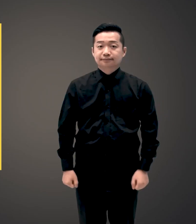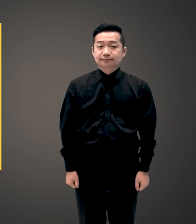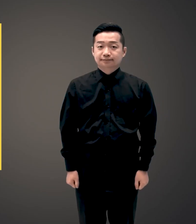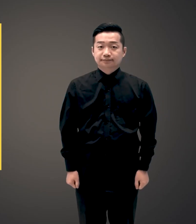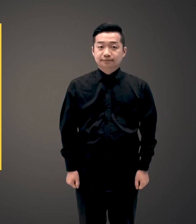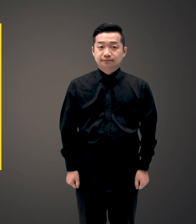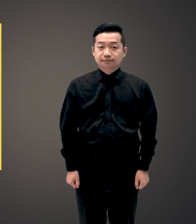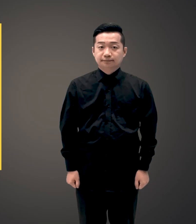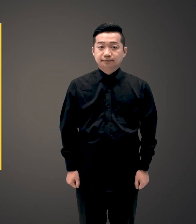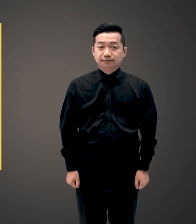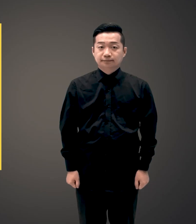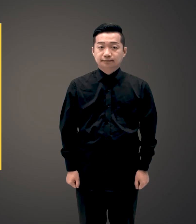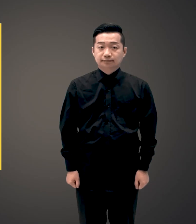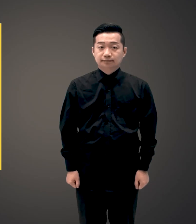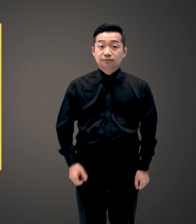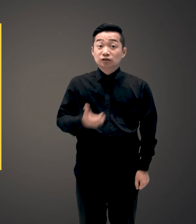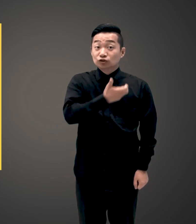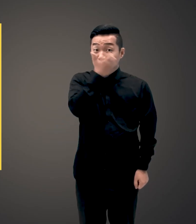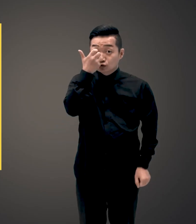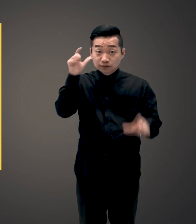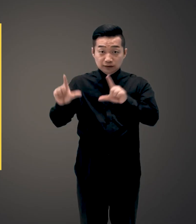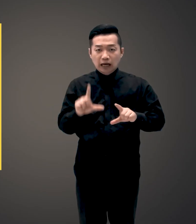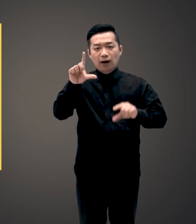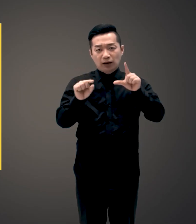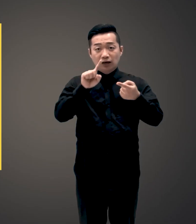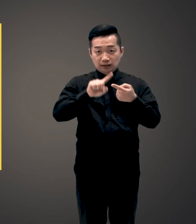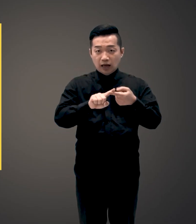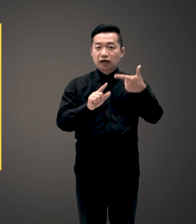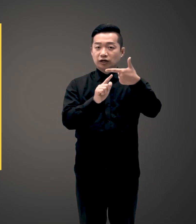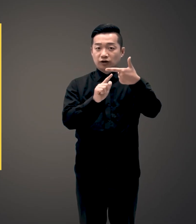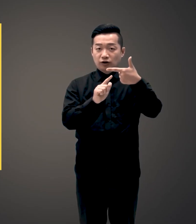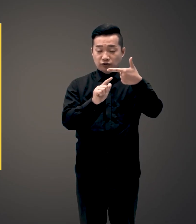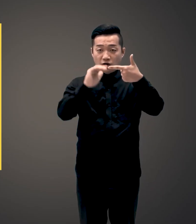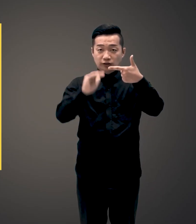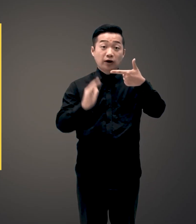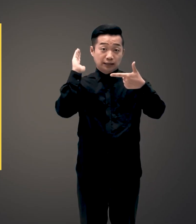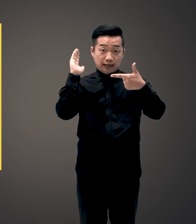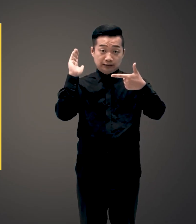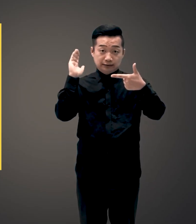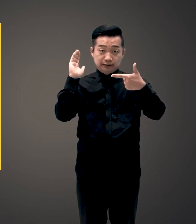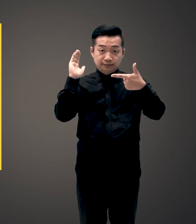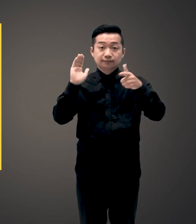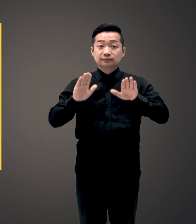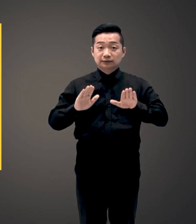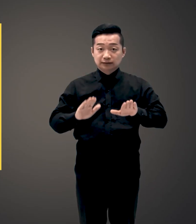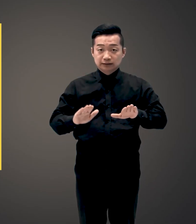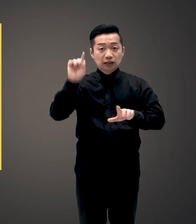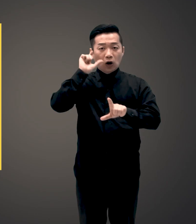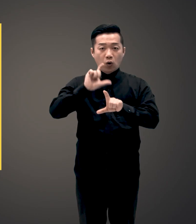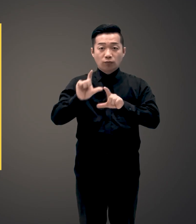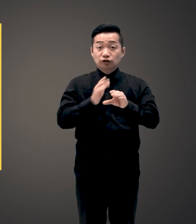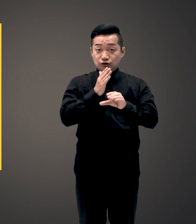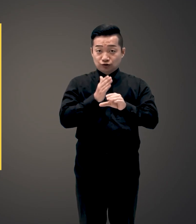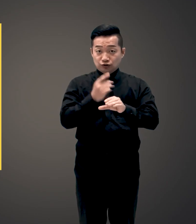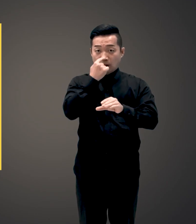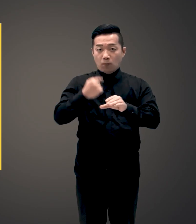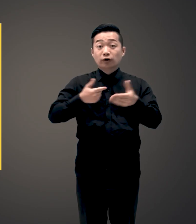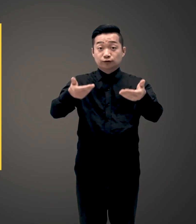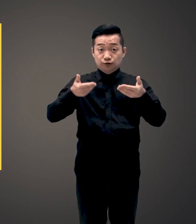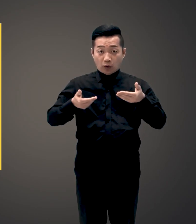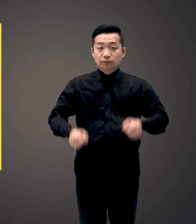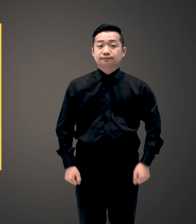영감과 위로를 동시에 얻는 식물과 함께하는 삶. 식물은 어딘가 모르게 마음의 안정을 가져다 주는 것